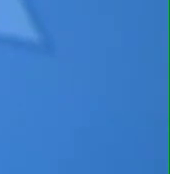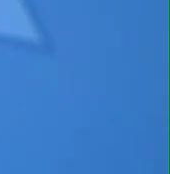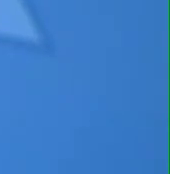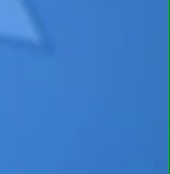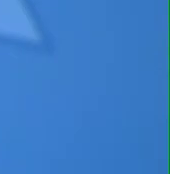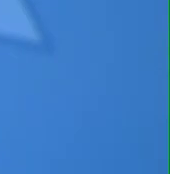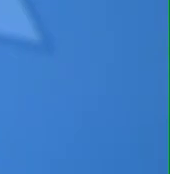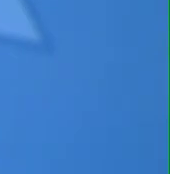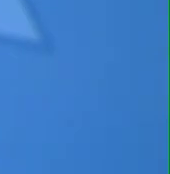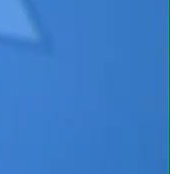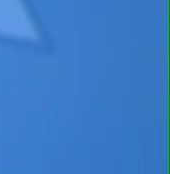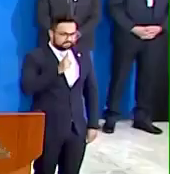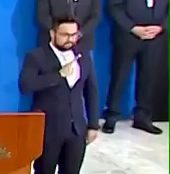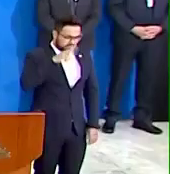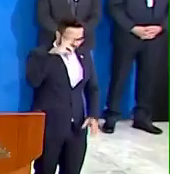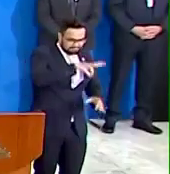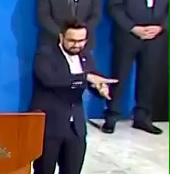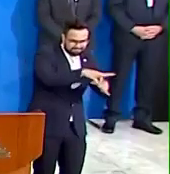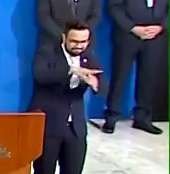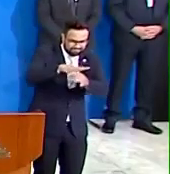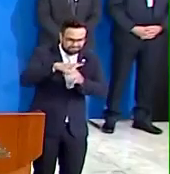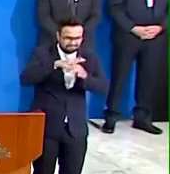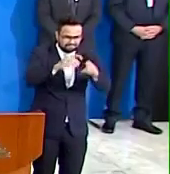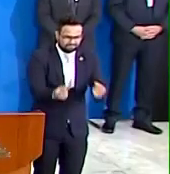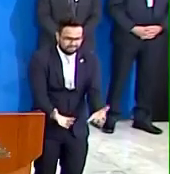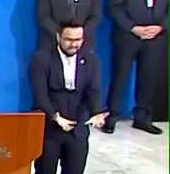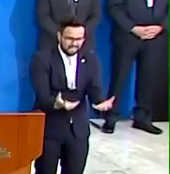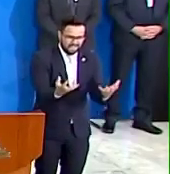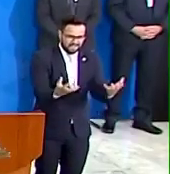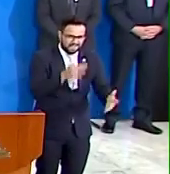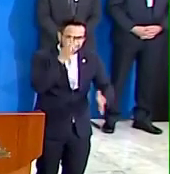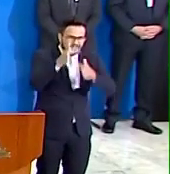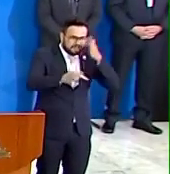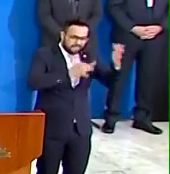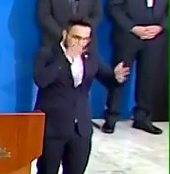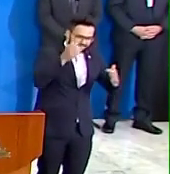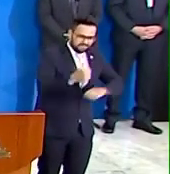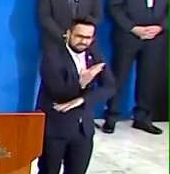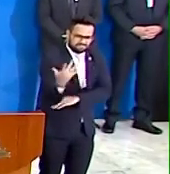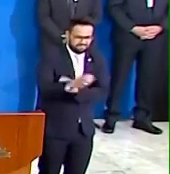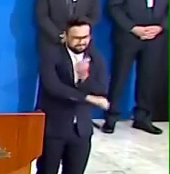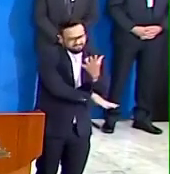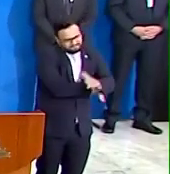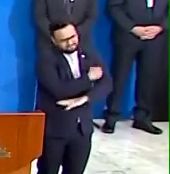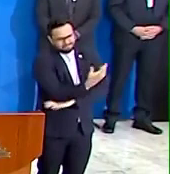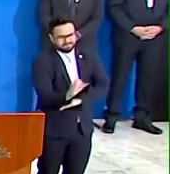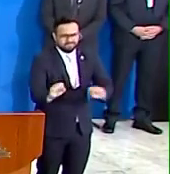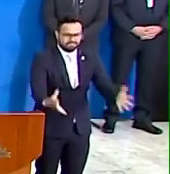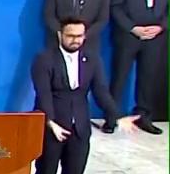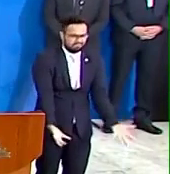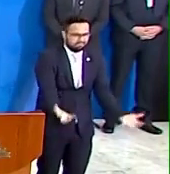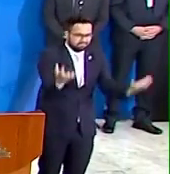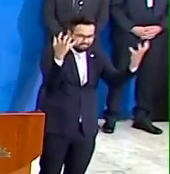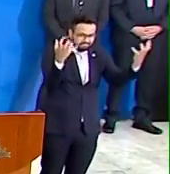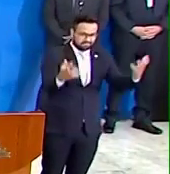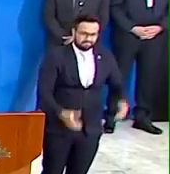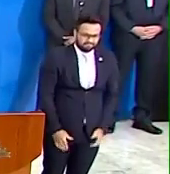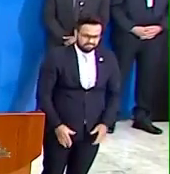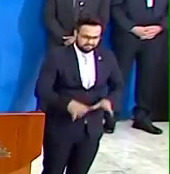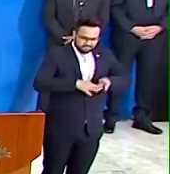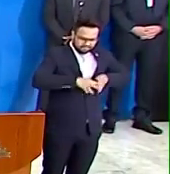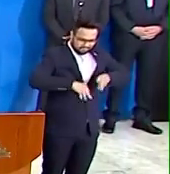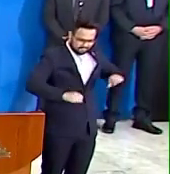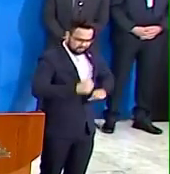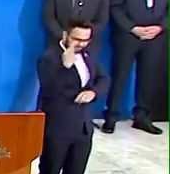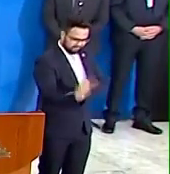a terra mais garrida, teus risonhos lindos campos têm mais flores,